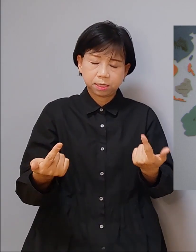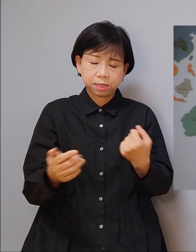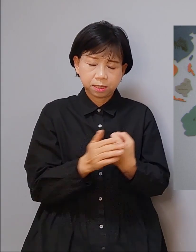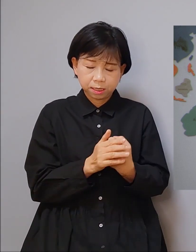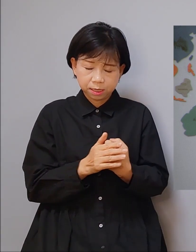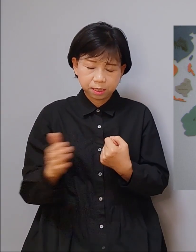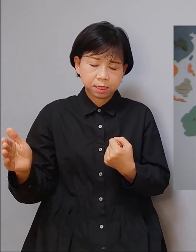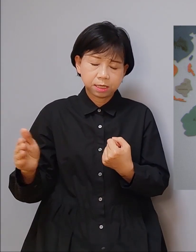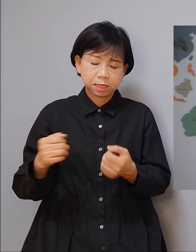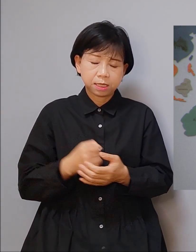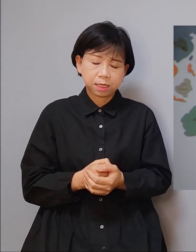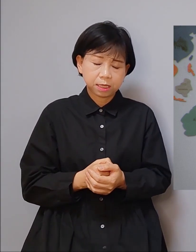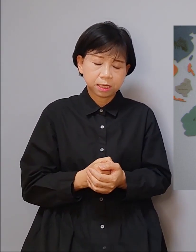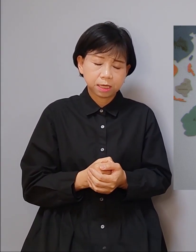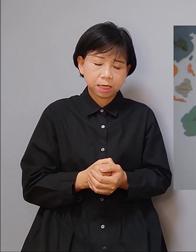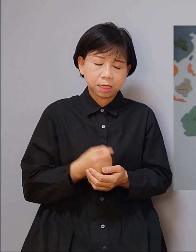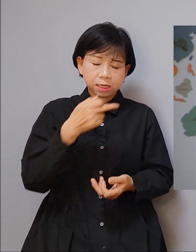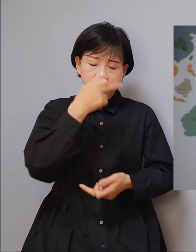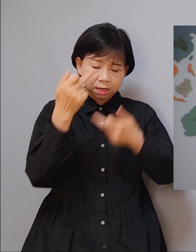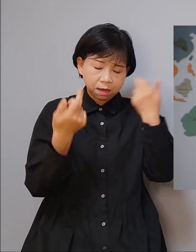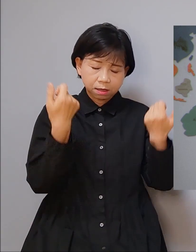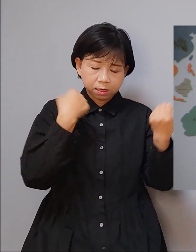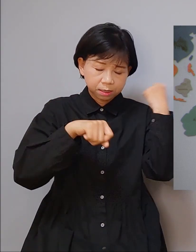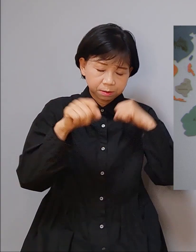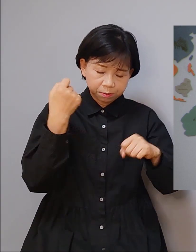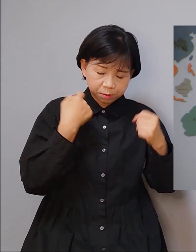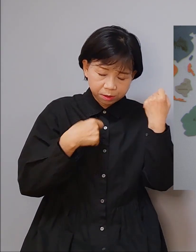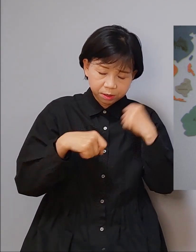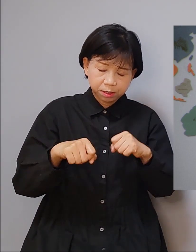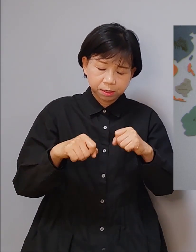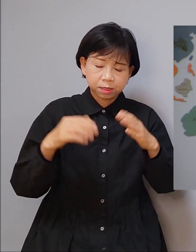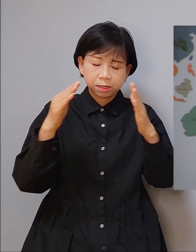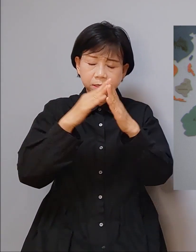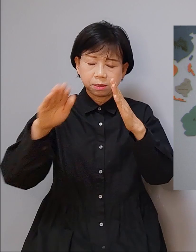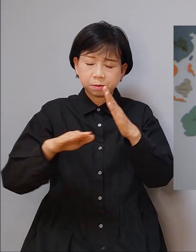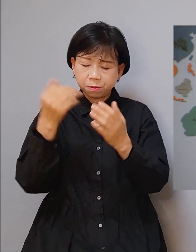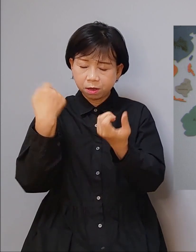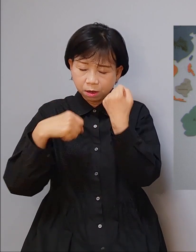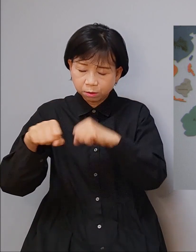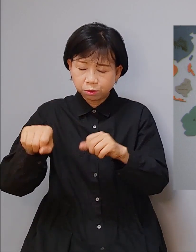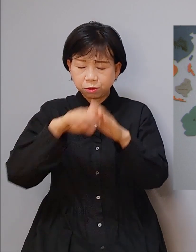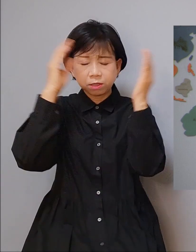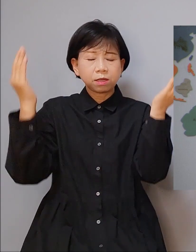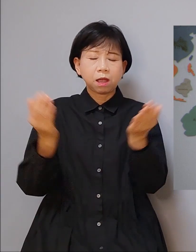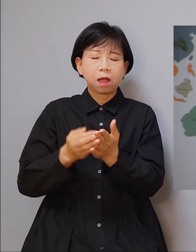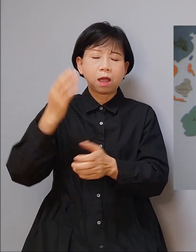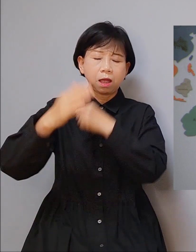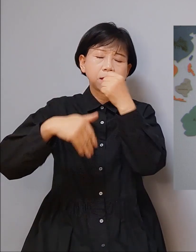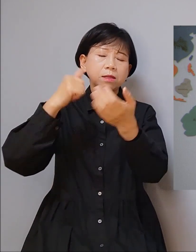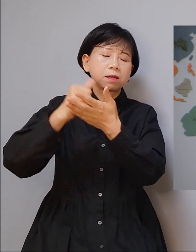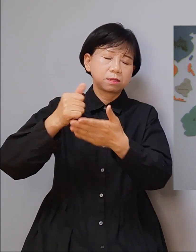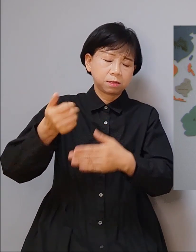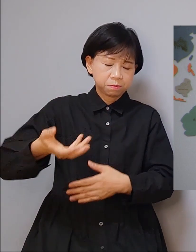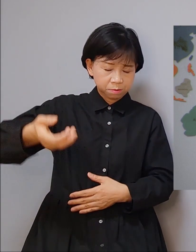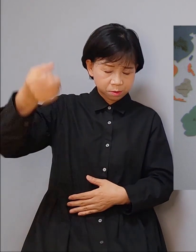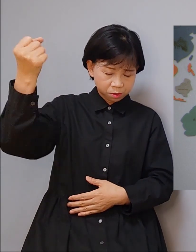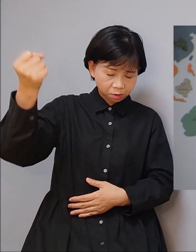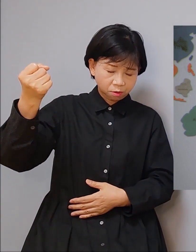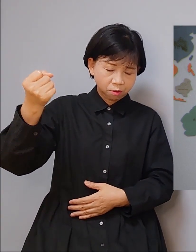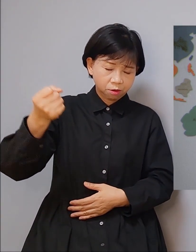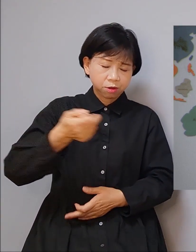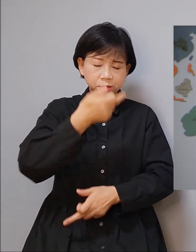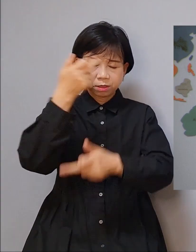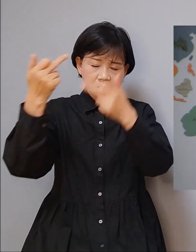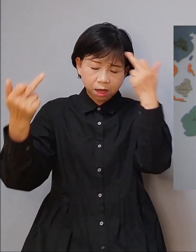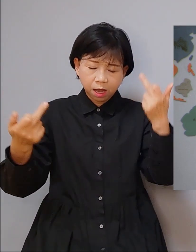이는 산림의 짐승들과 뭇산의 가축이 다 내 것이며 산의 모든 새들도 내가 아는 것이며